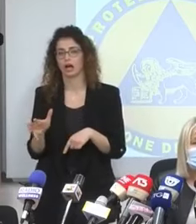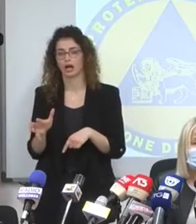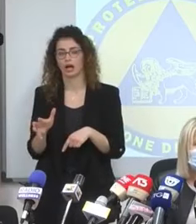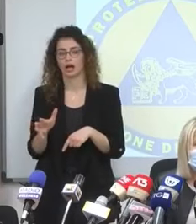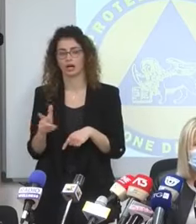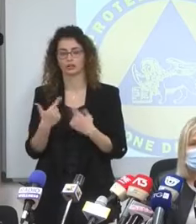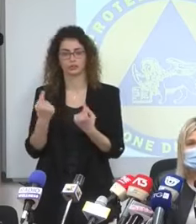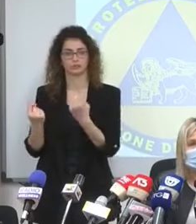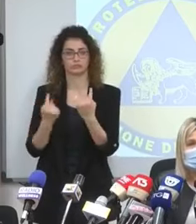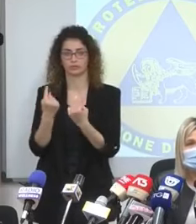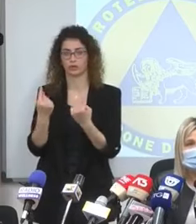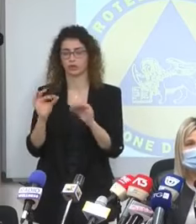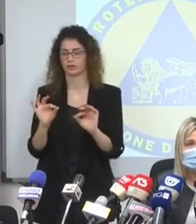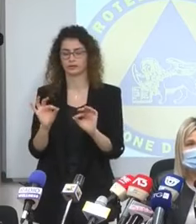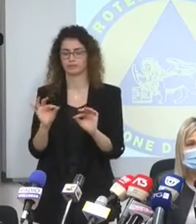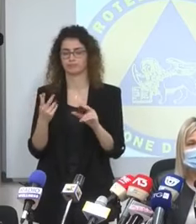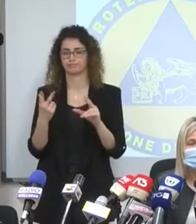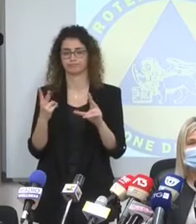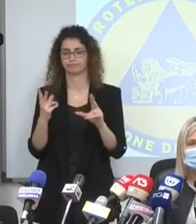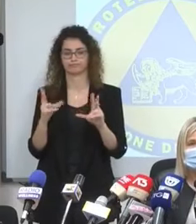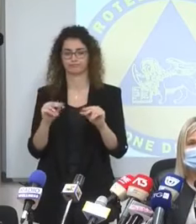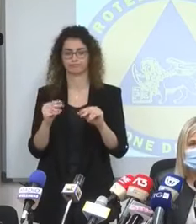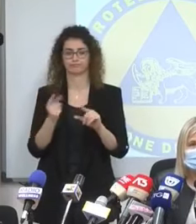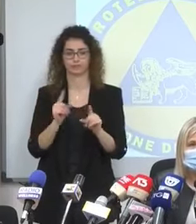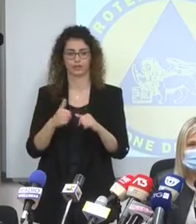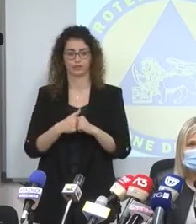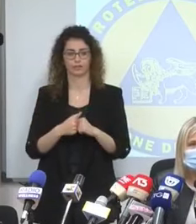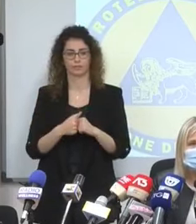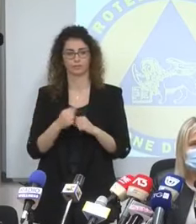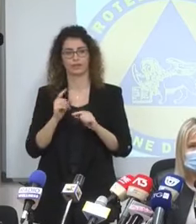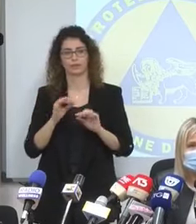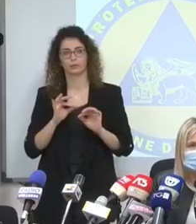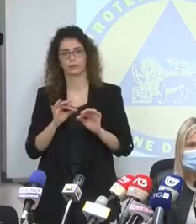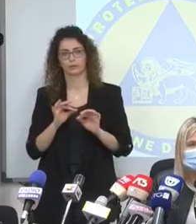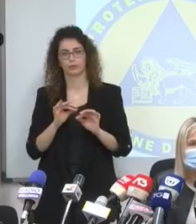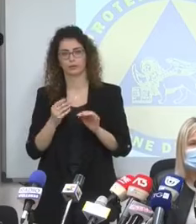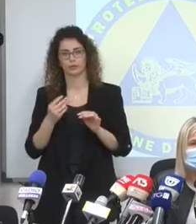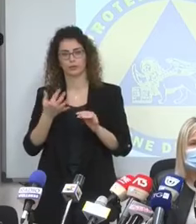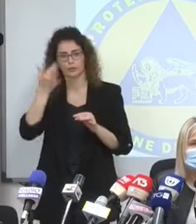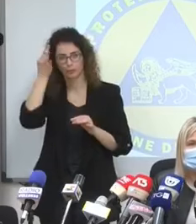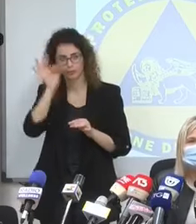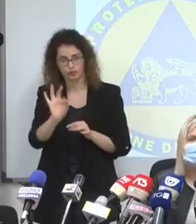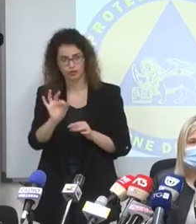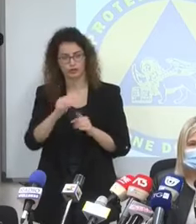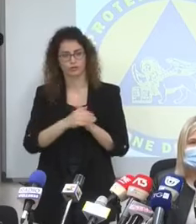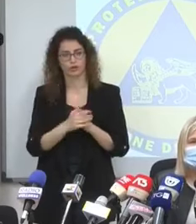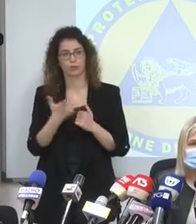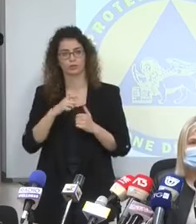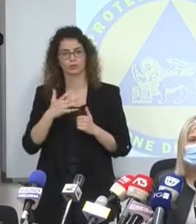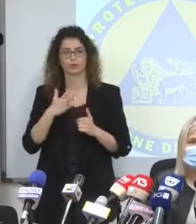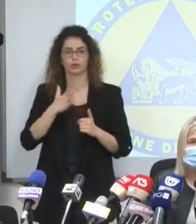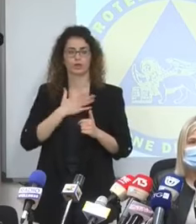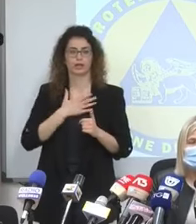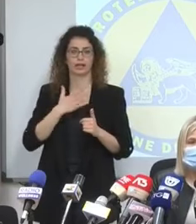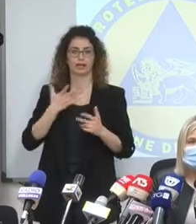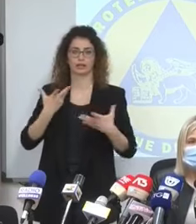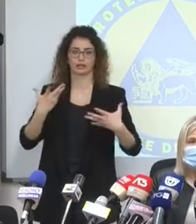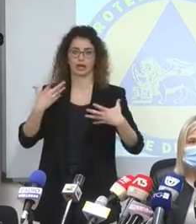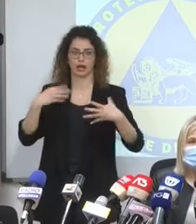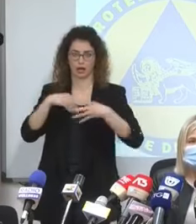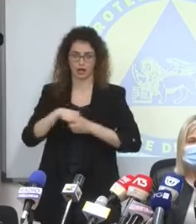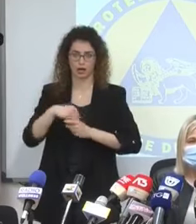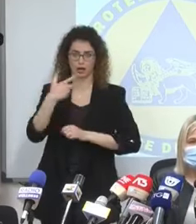ci sono questi casi, non ho novità. Proviamo a fare un quesito specifico, perché sì, non ci avevano... Perché rientra nell'età vaccinabile,